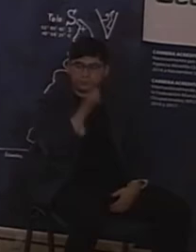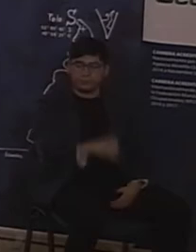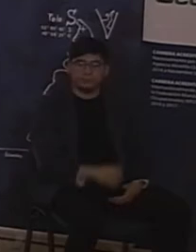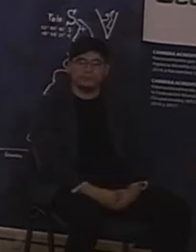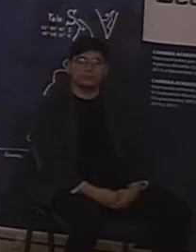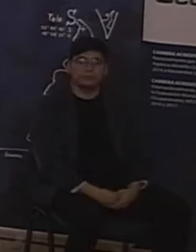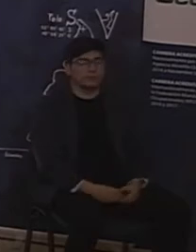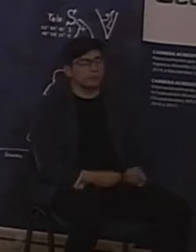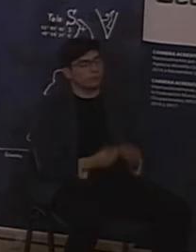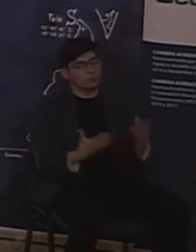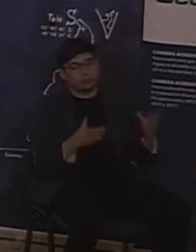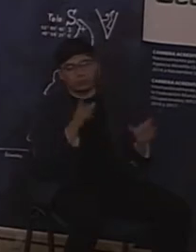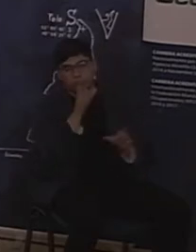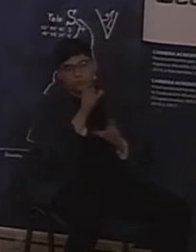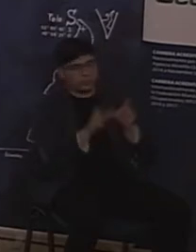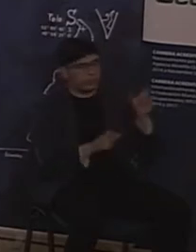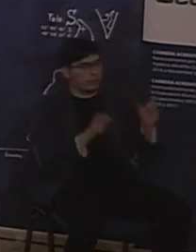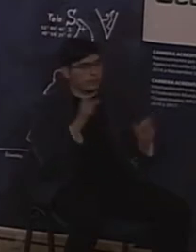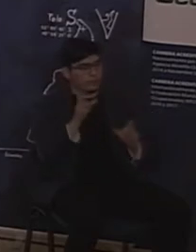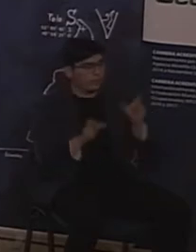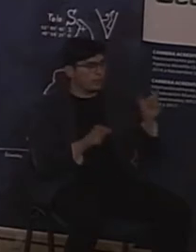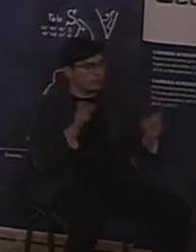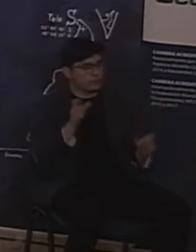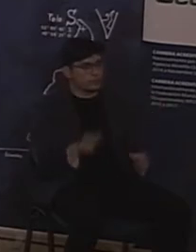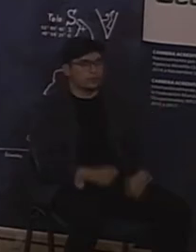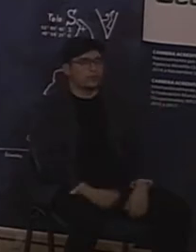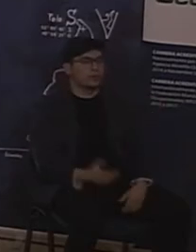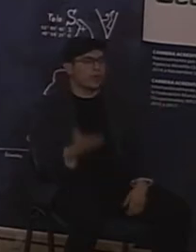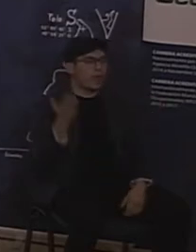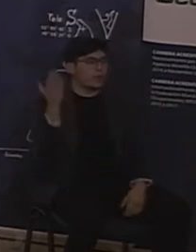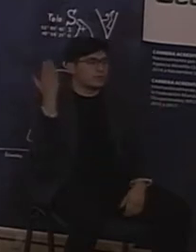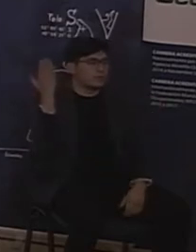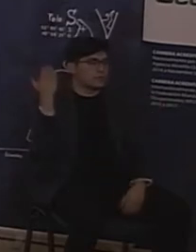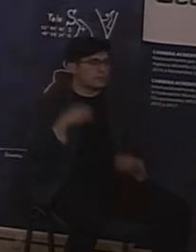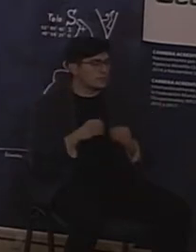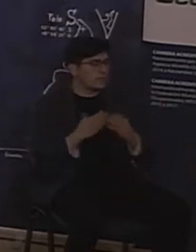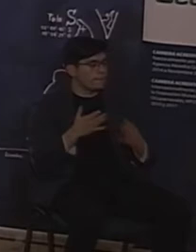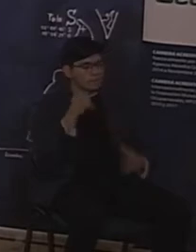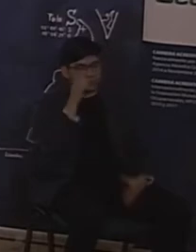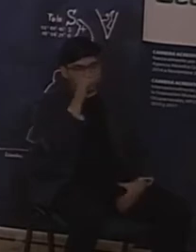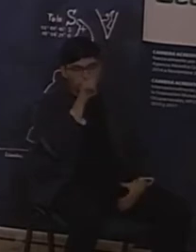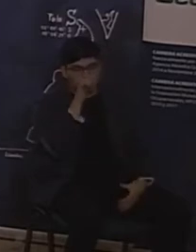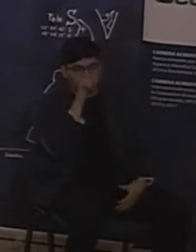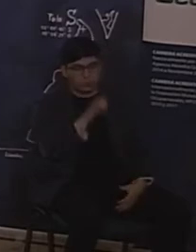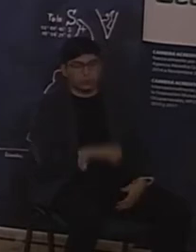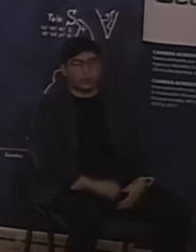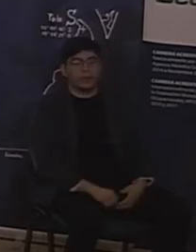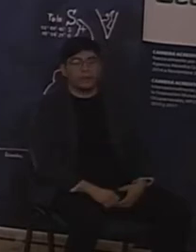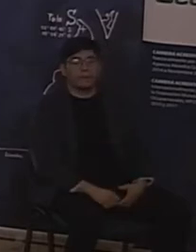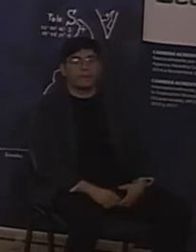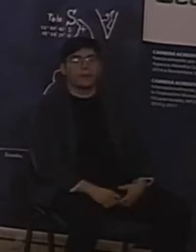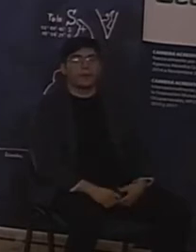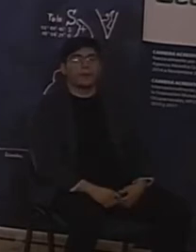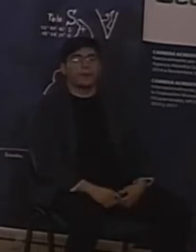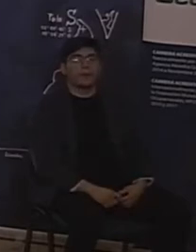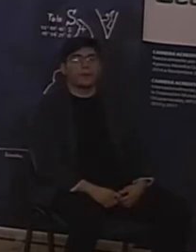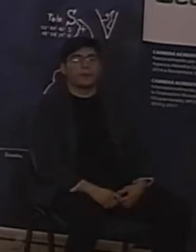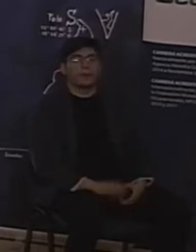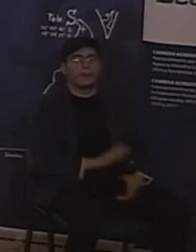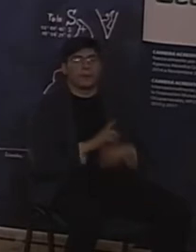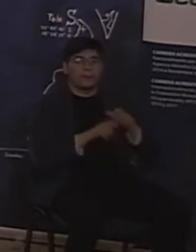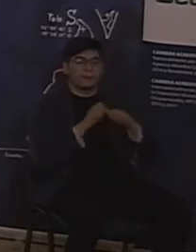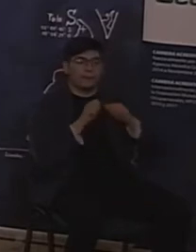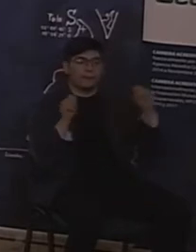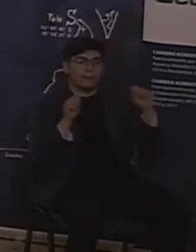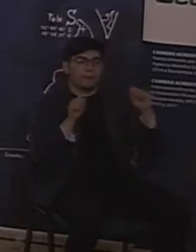gente desde mucho mucho tiempo atrás desatamos el nudo gordiano no lo